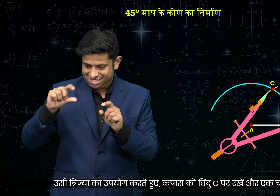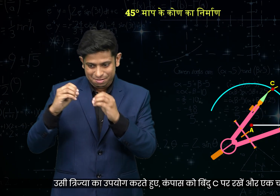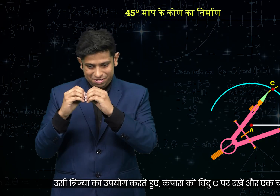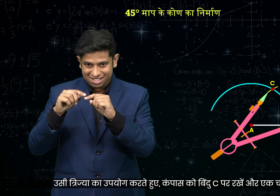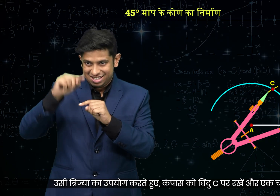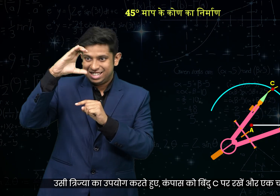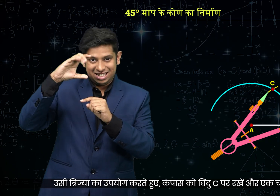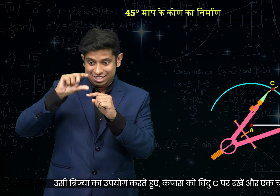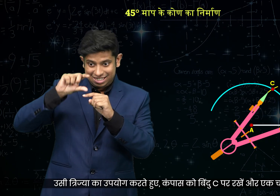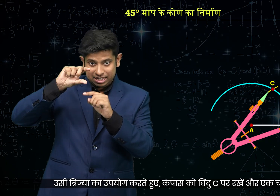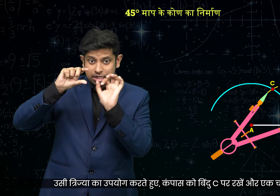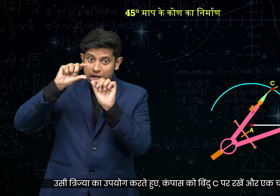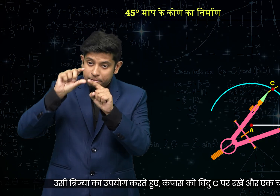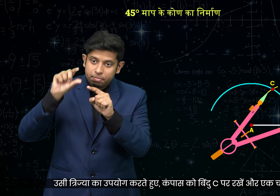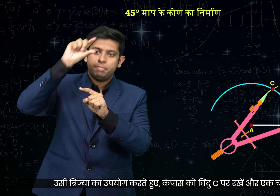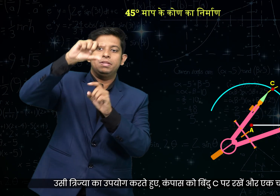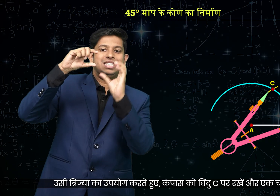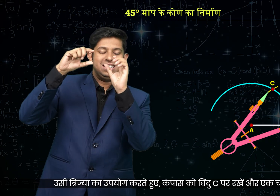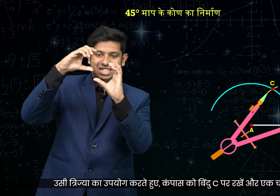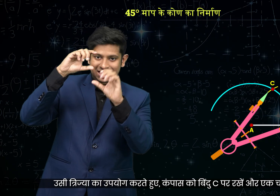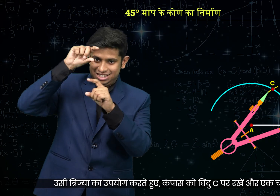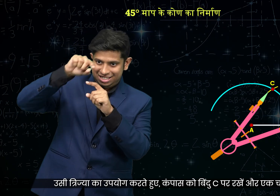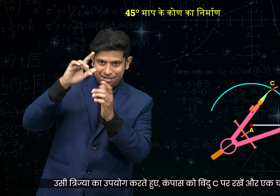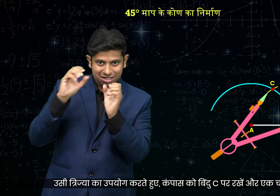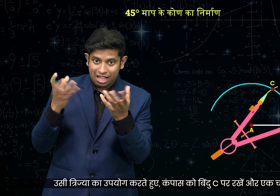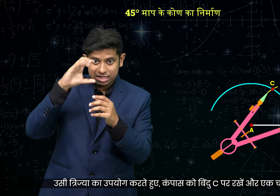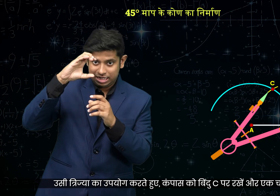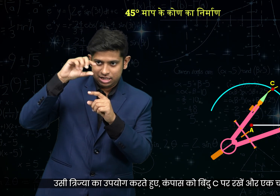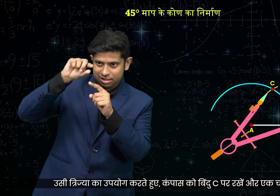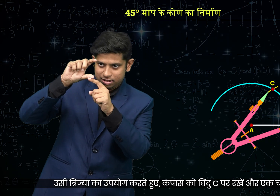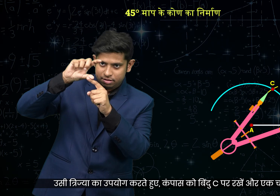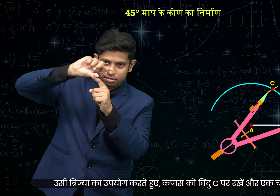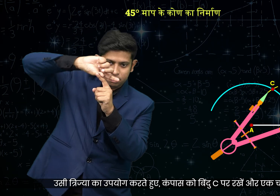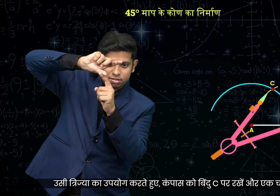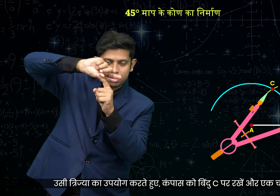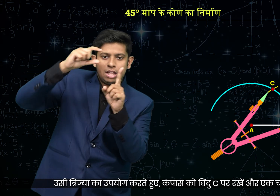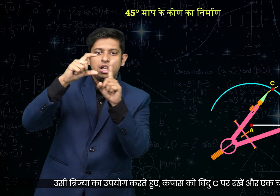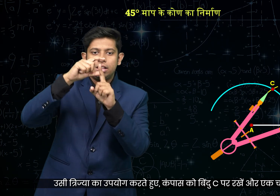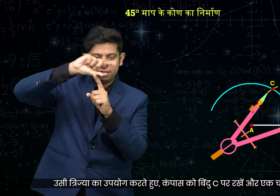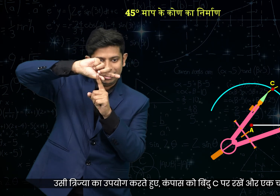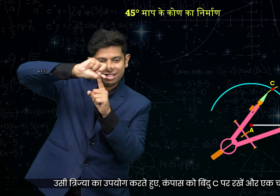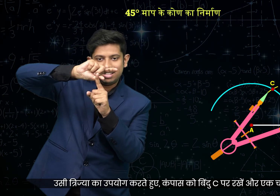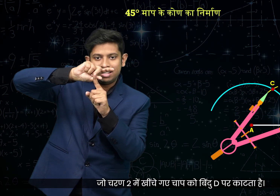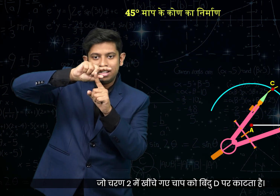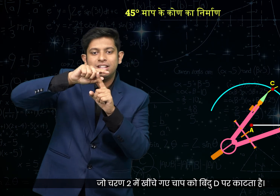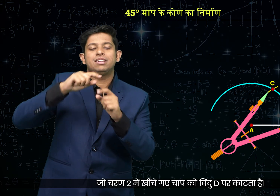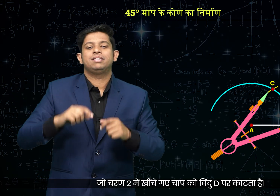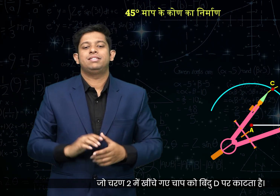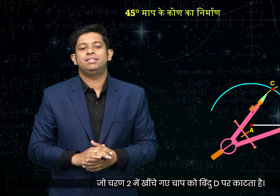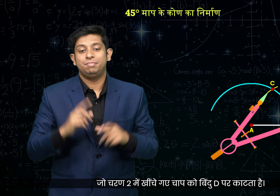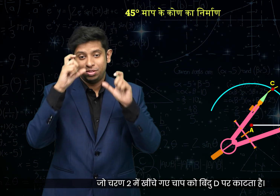त्रिज्या का उपयोग करते हुए कंपास को बिंदु C पर रखें और एक छाप खींचे